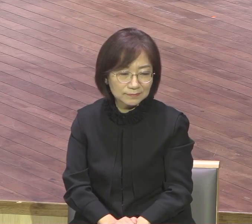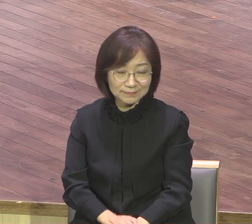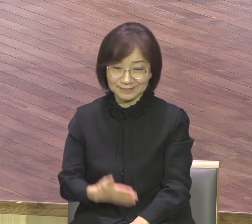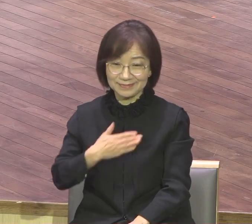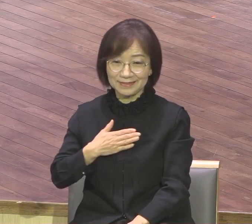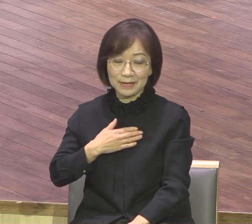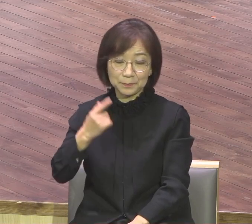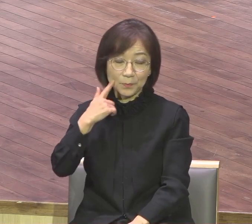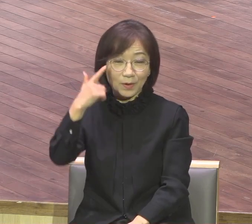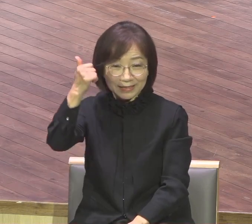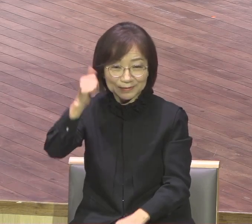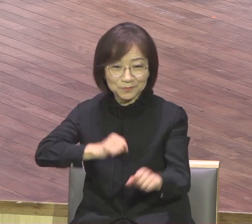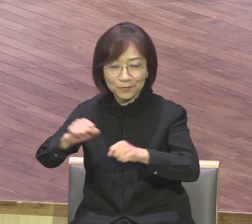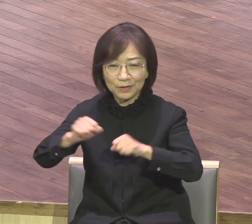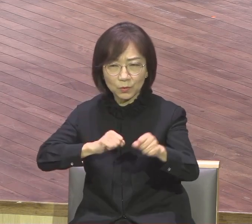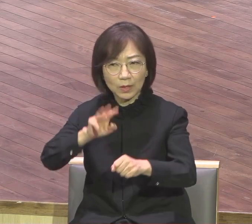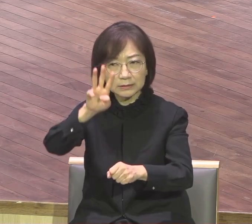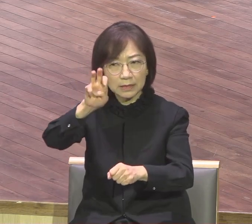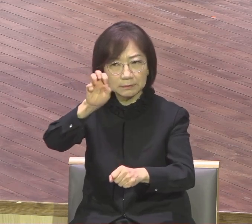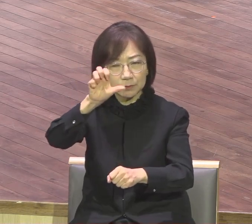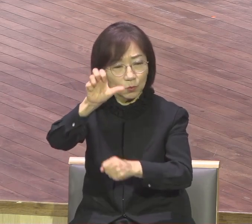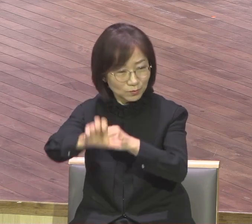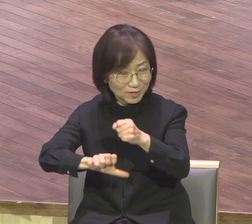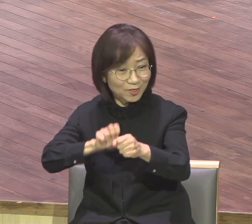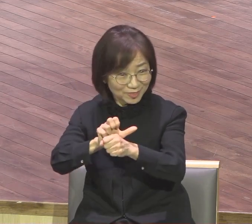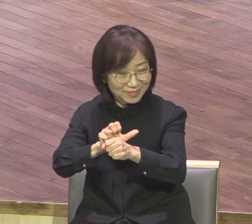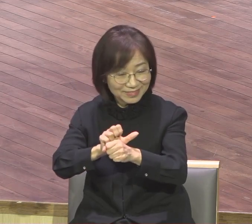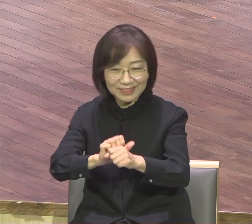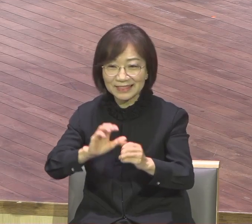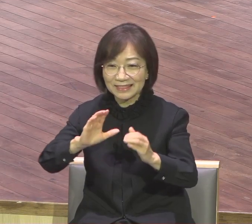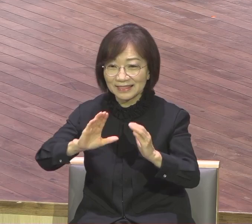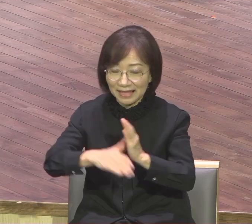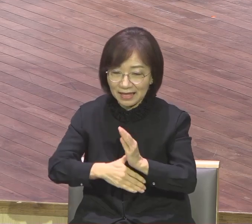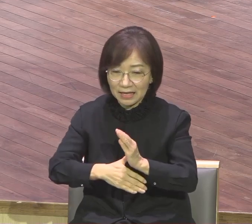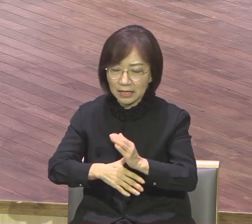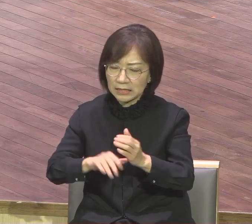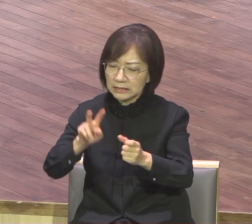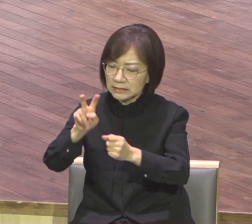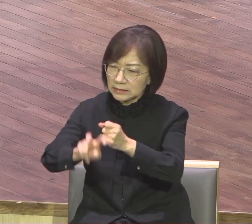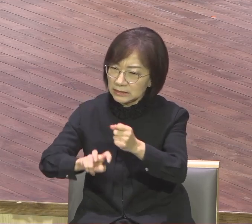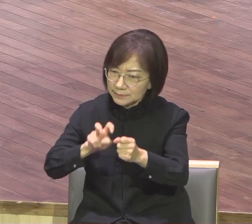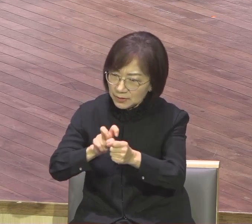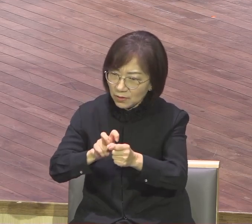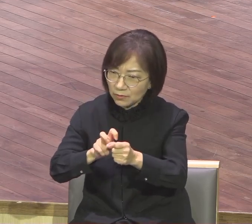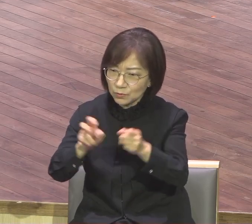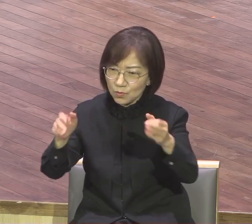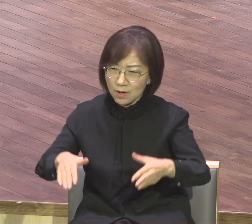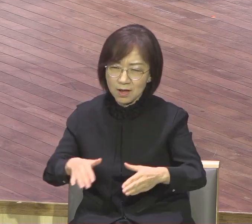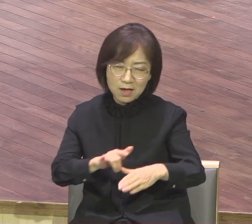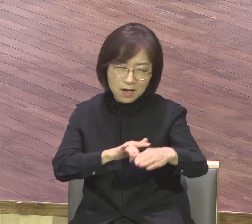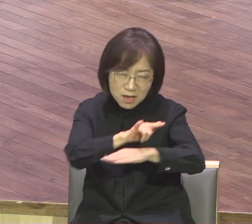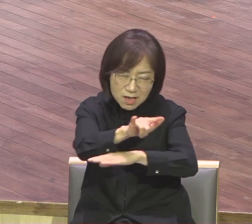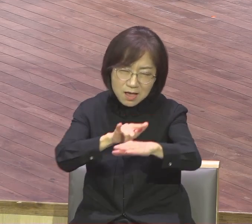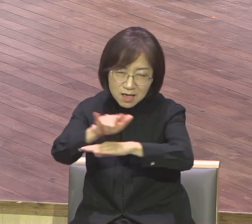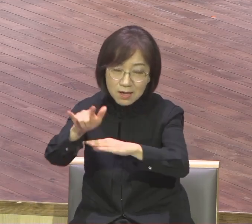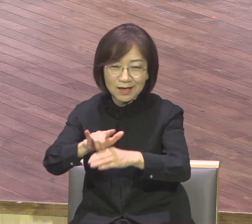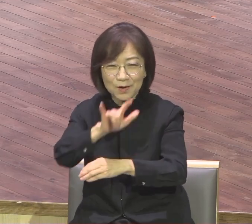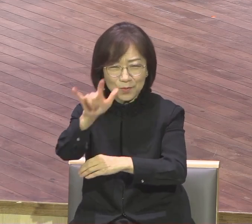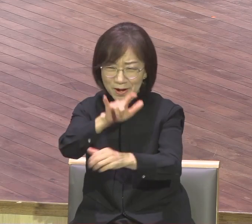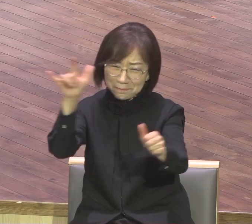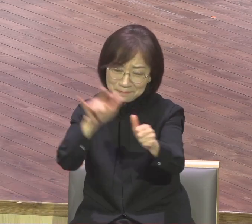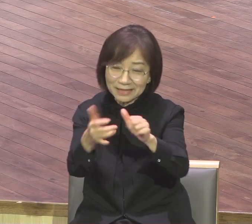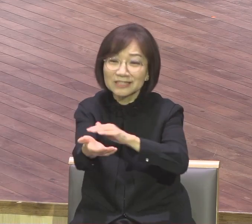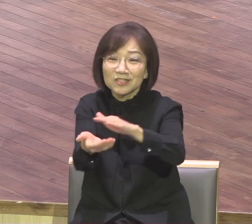목회 35년 하면서 근 20년 이상 선교 현장을 거의 매달 가듯이 코로나 이전까지는 그렇게